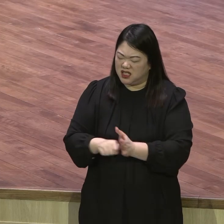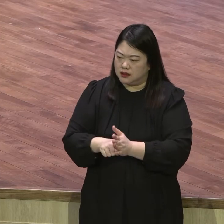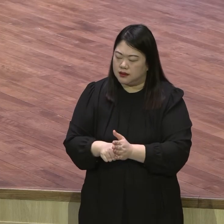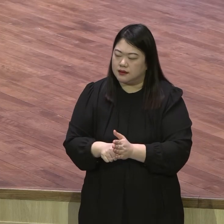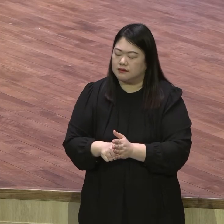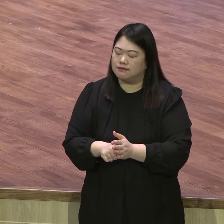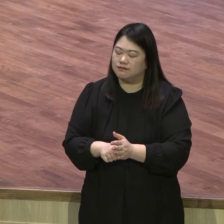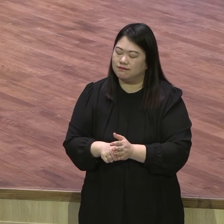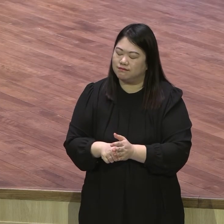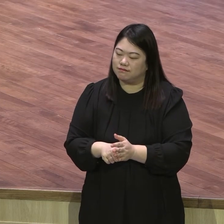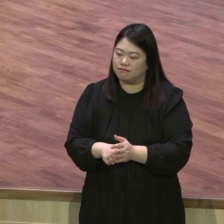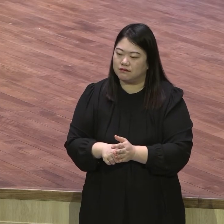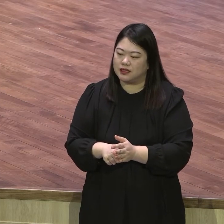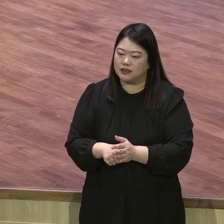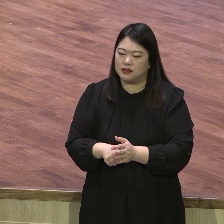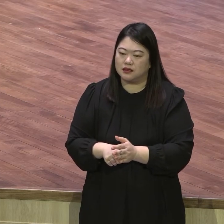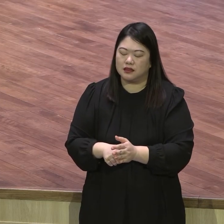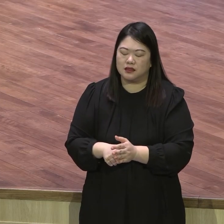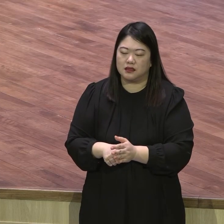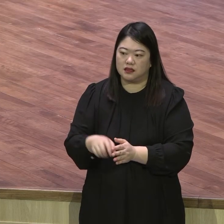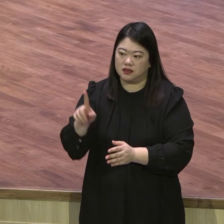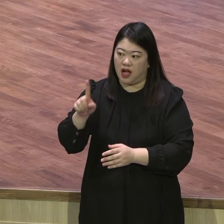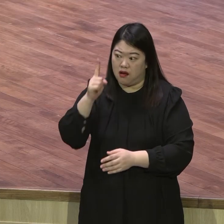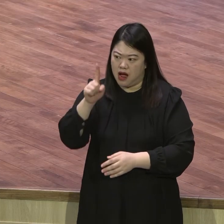용서해 주더라고. 그냥 봐주더라고.